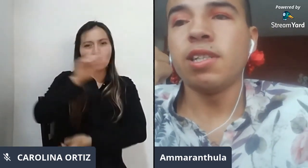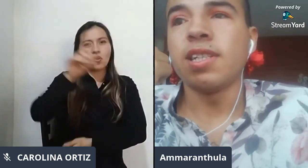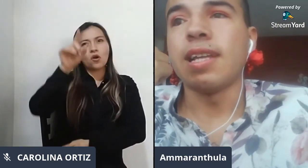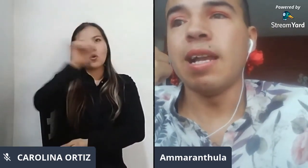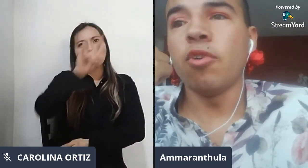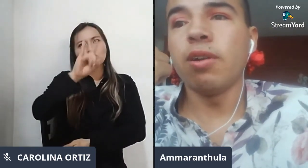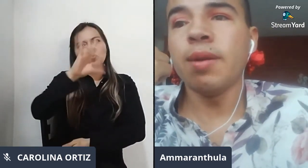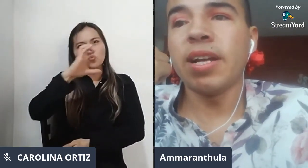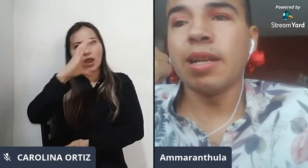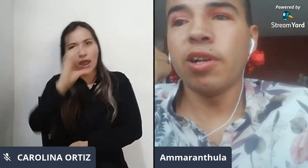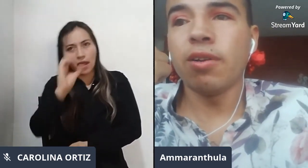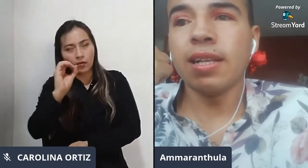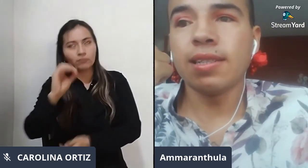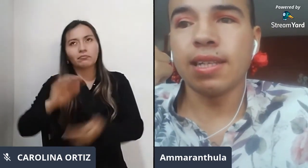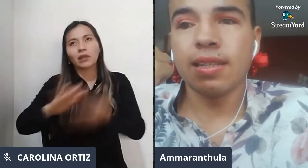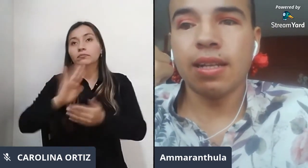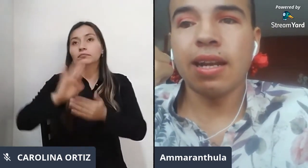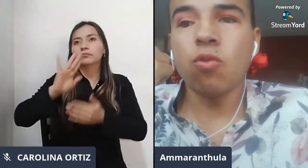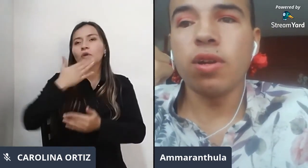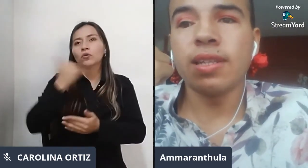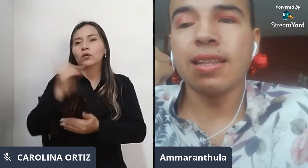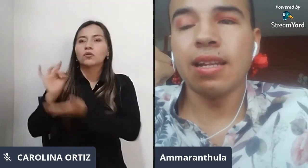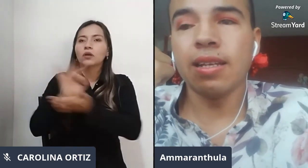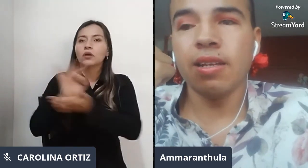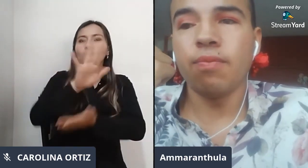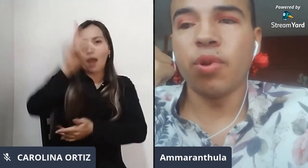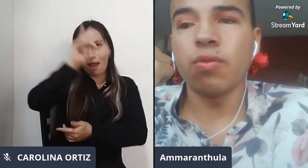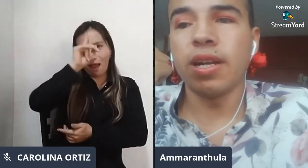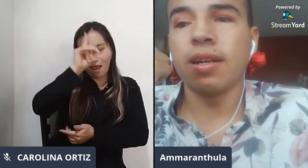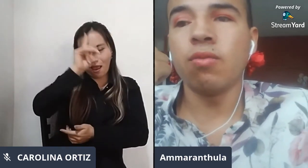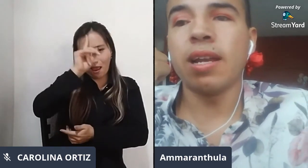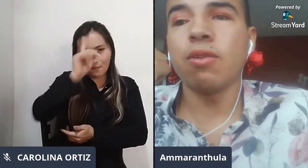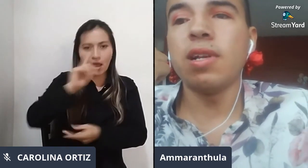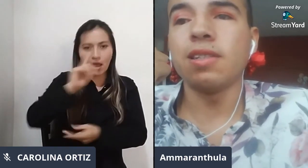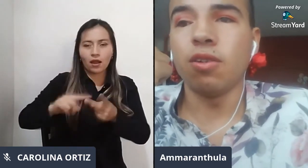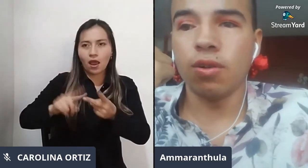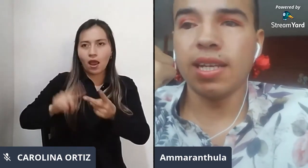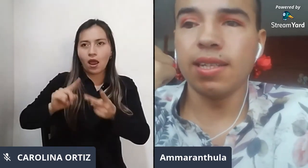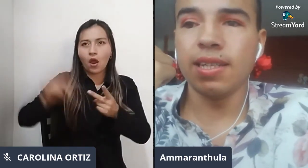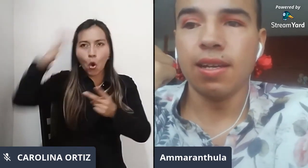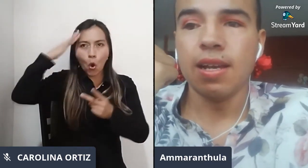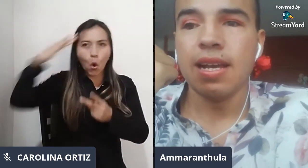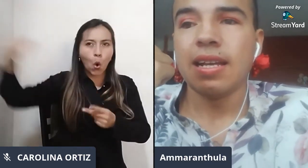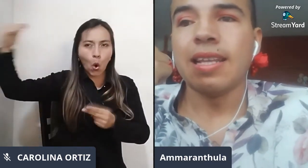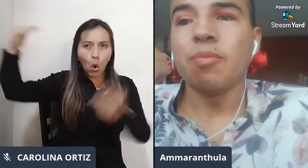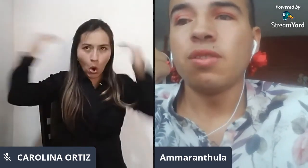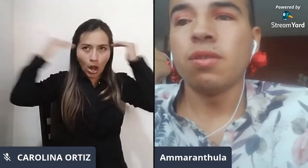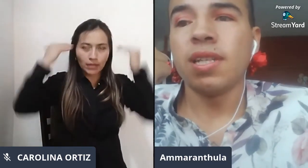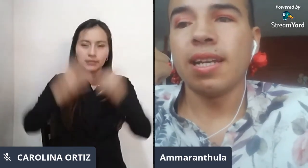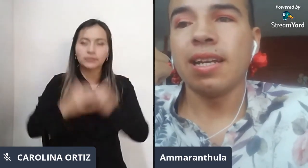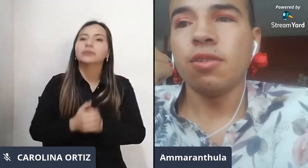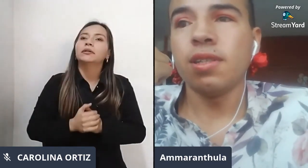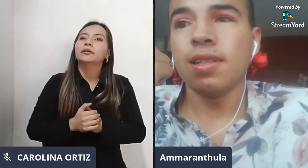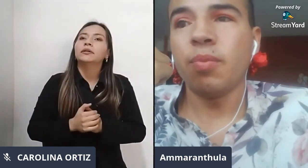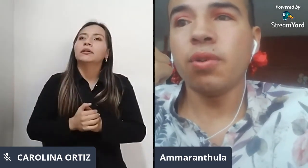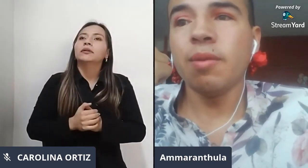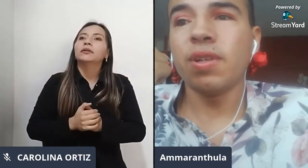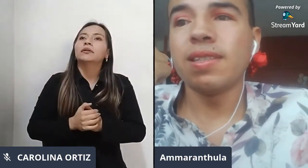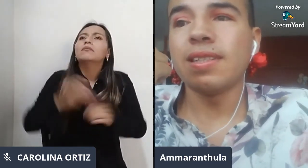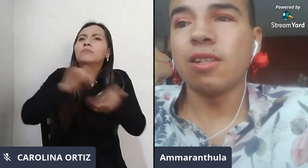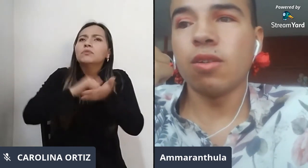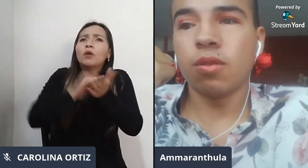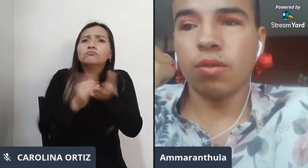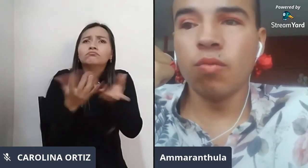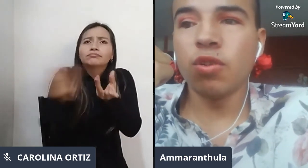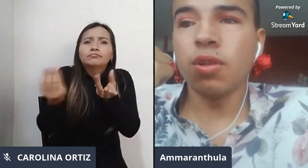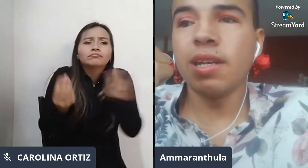el sueco es abolicionista. El modelo alemán y el modelo holandés que tratan y proponen una regulación, lo que hacen es, también son segregacionistas porque,